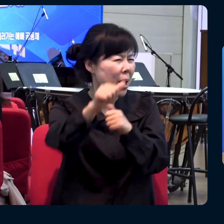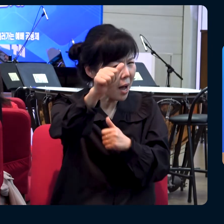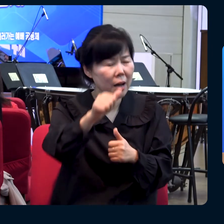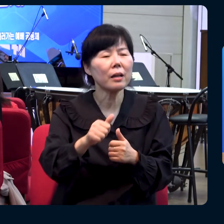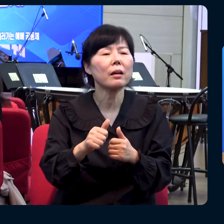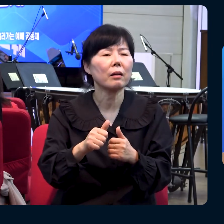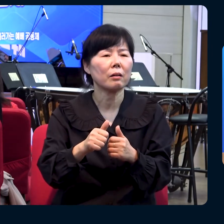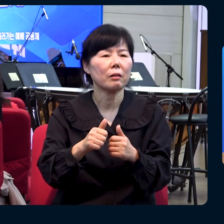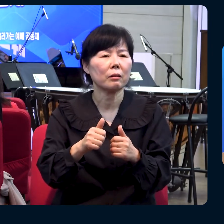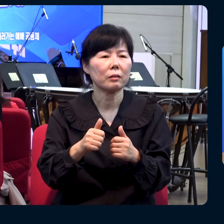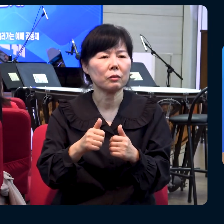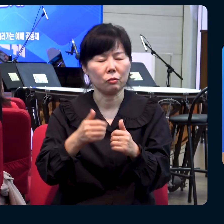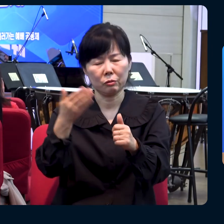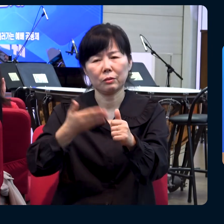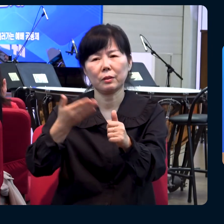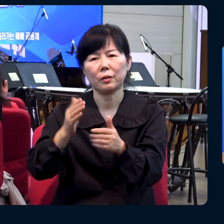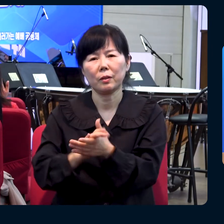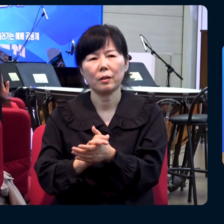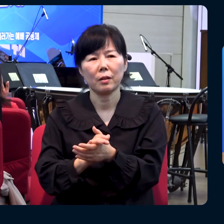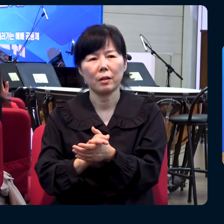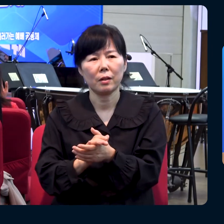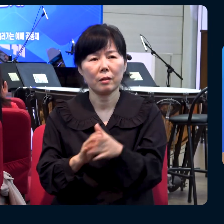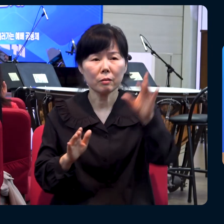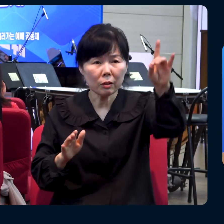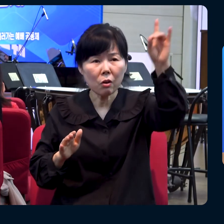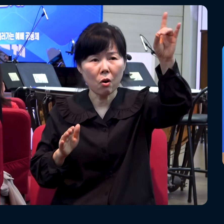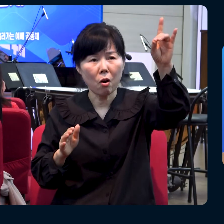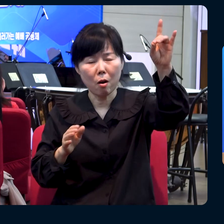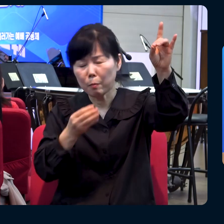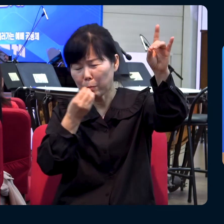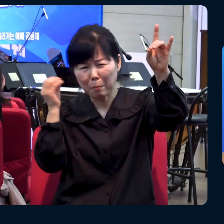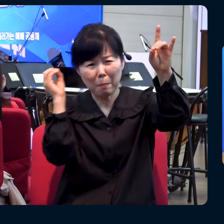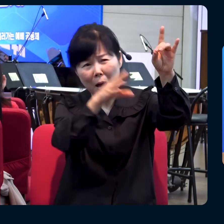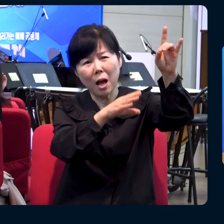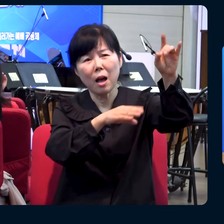바랍니다. 다윗을 쓰러뜨렸던 놈이 쓰러지는 것입니다.